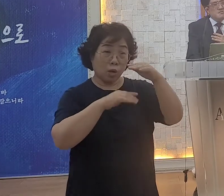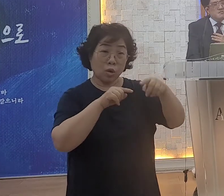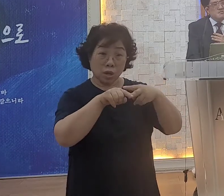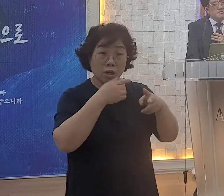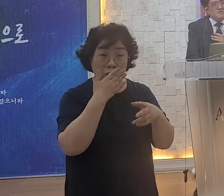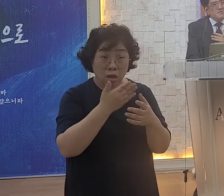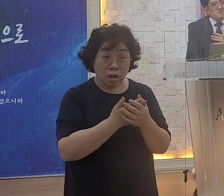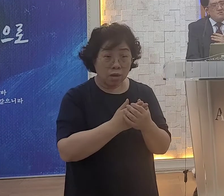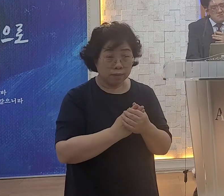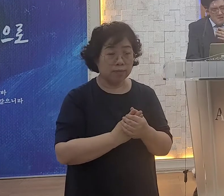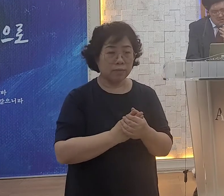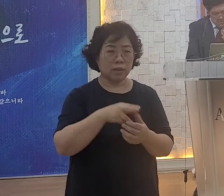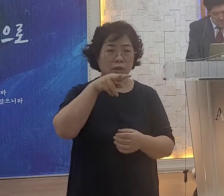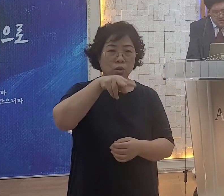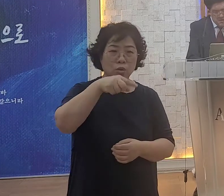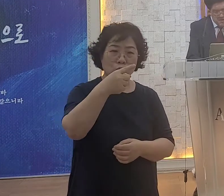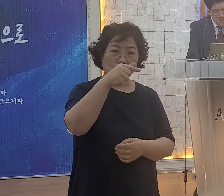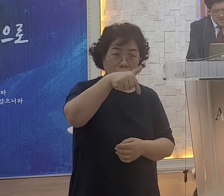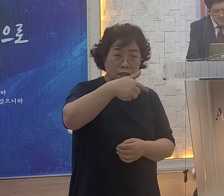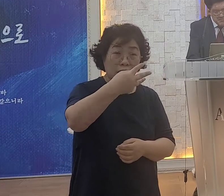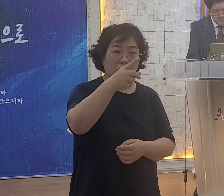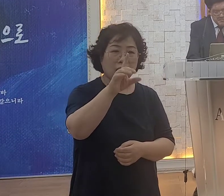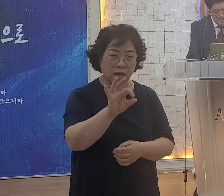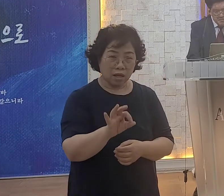우리를 속량하셨다.